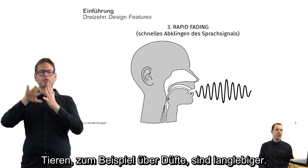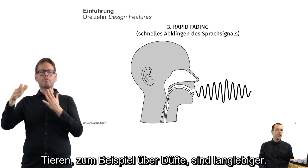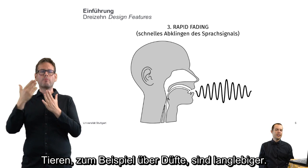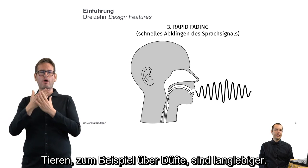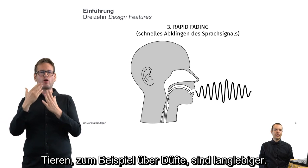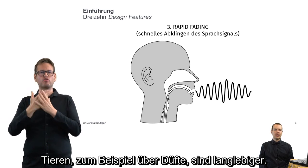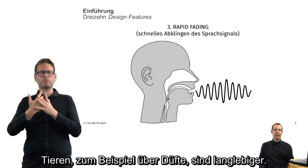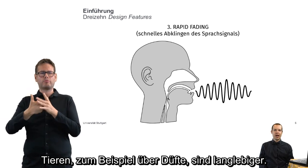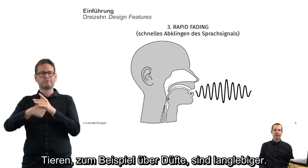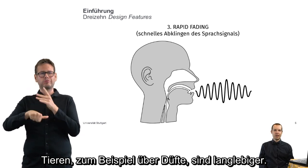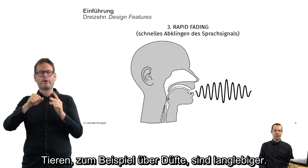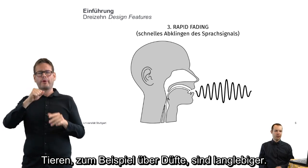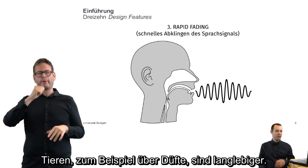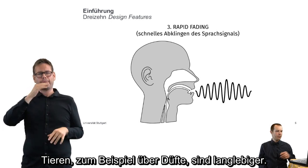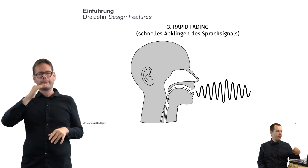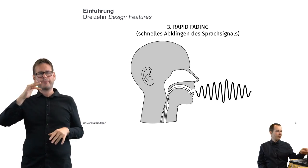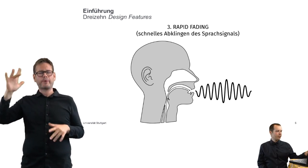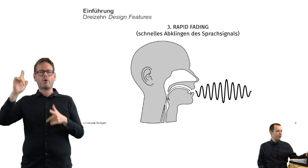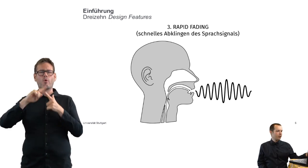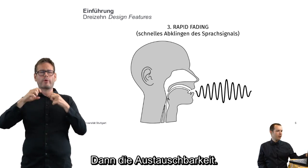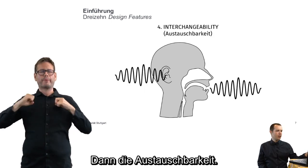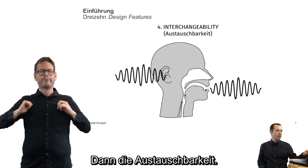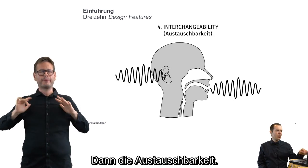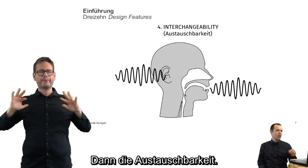Düfte, sind langlebiger.